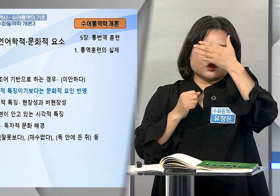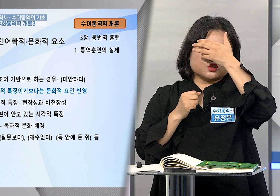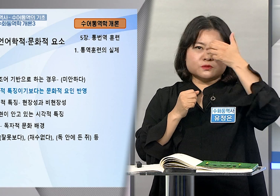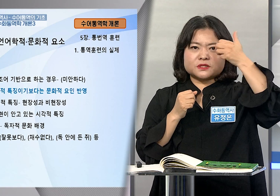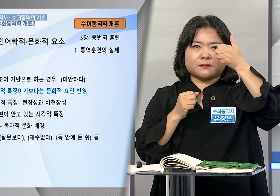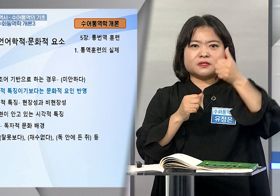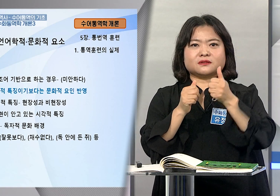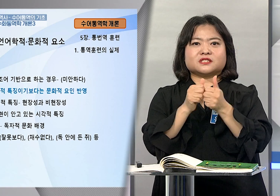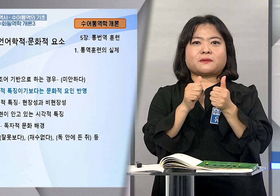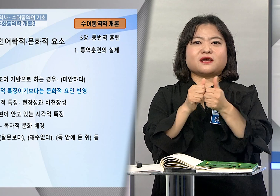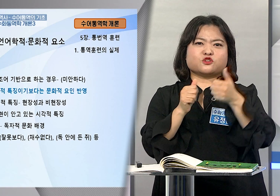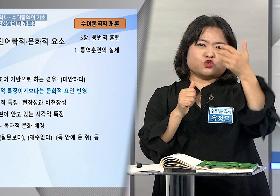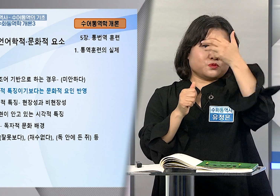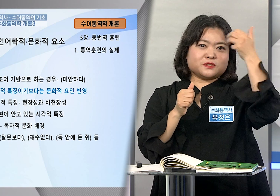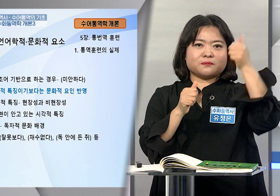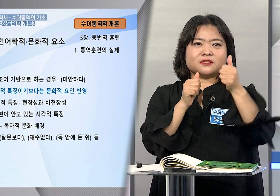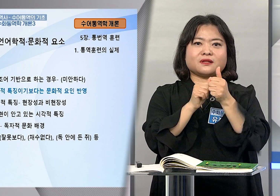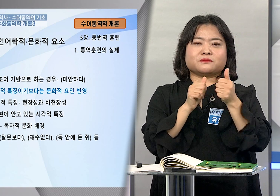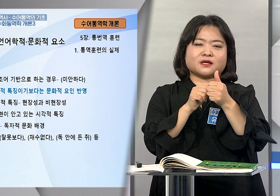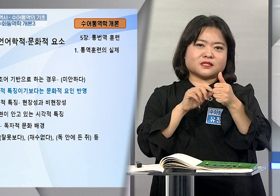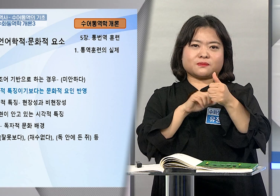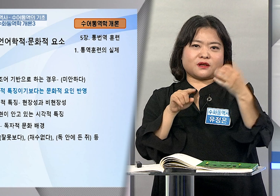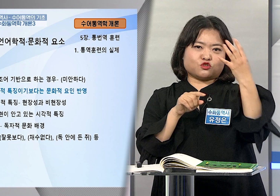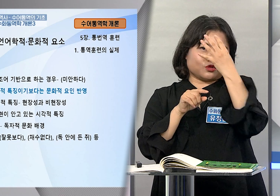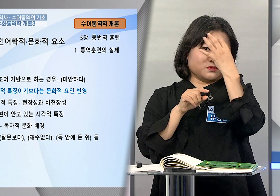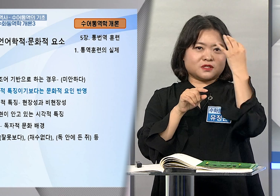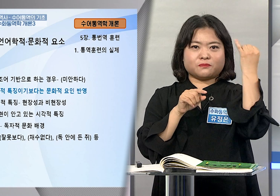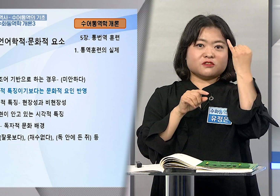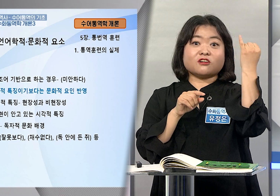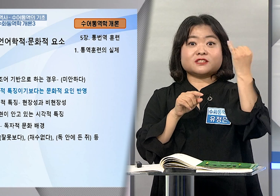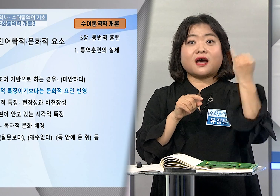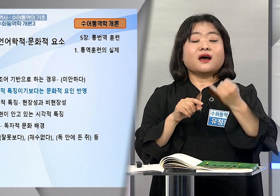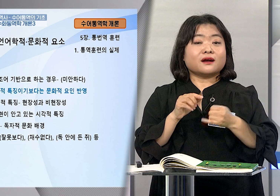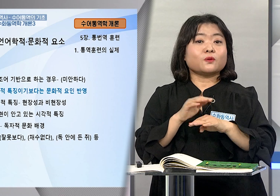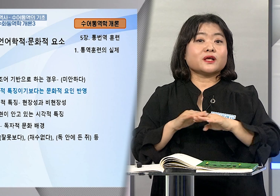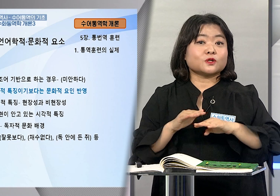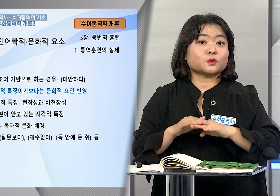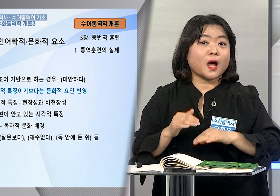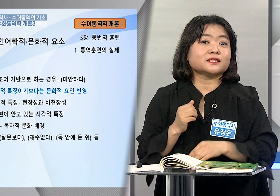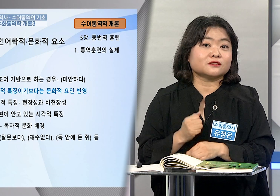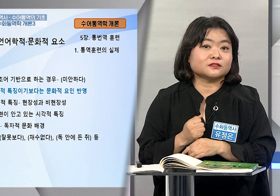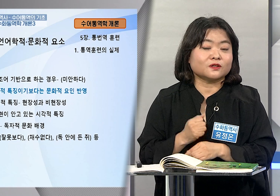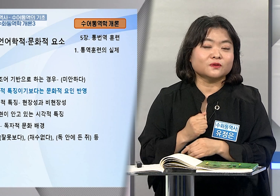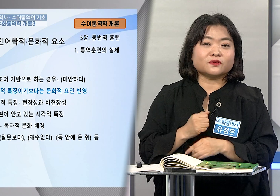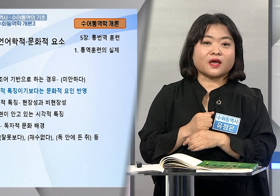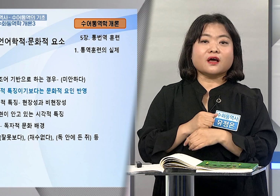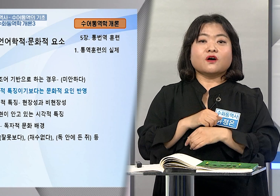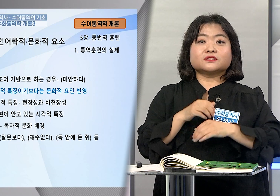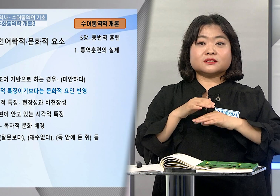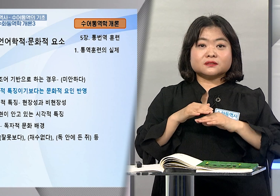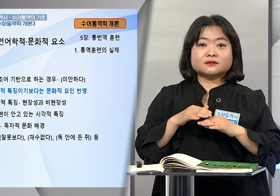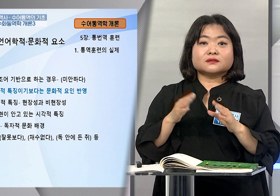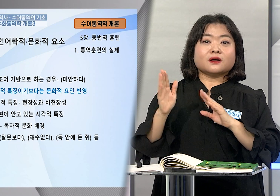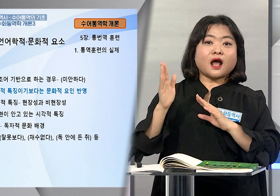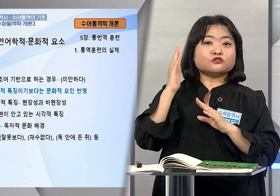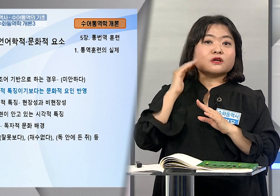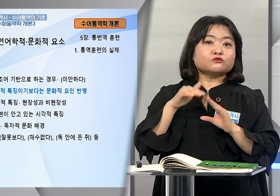주름 잡는, 집안에 주름 잡는 남자, 집안에 주름 잡는 여자라고 해석도 하시거든요. 네, 어쨌든 한국의